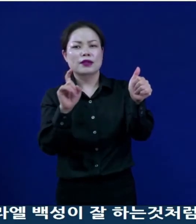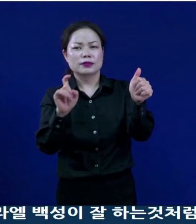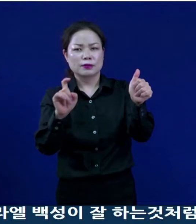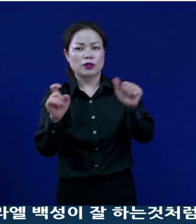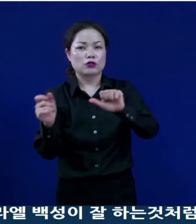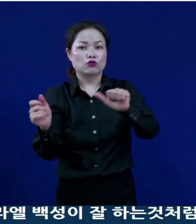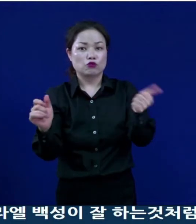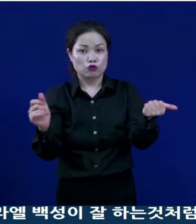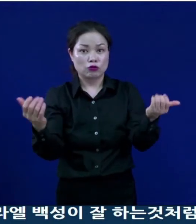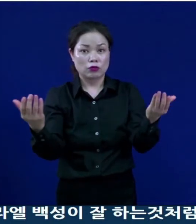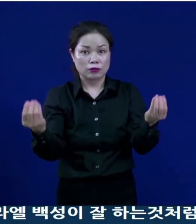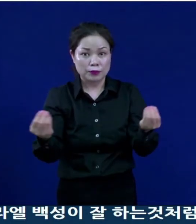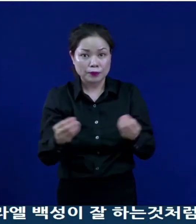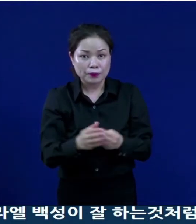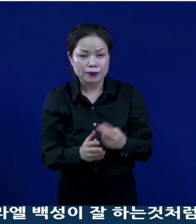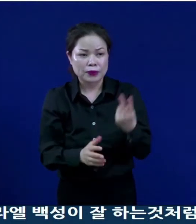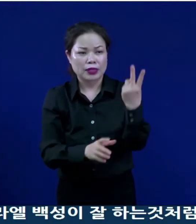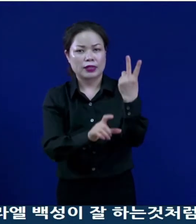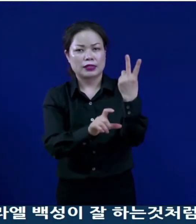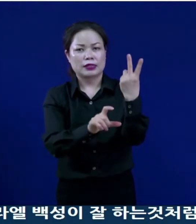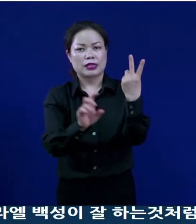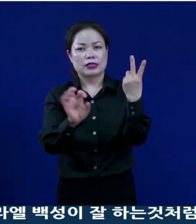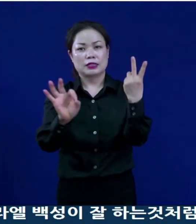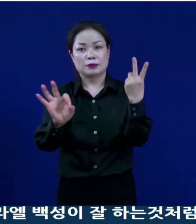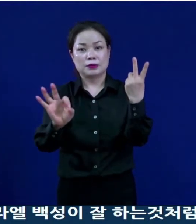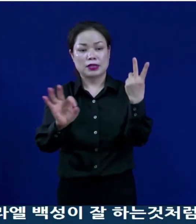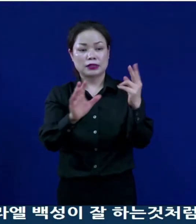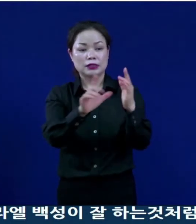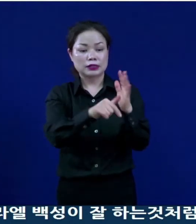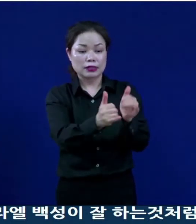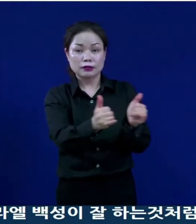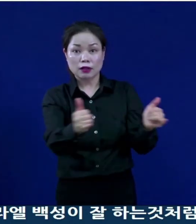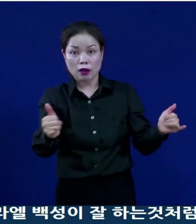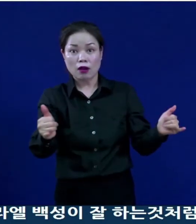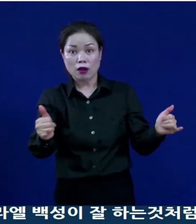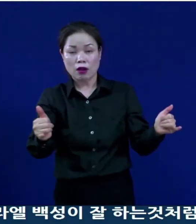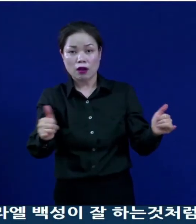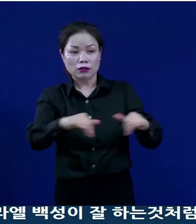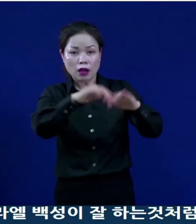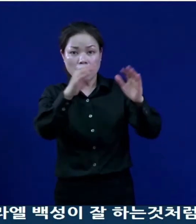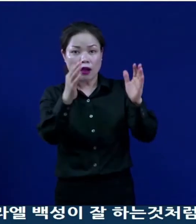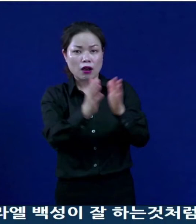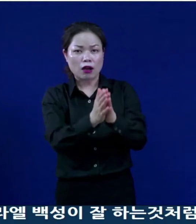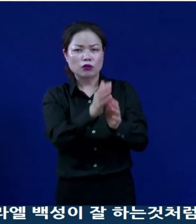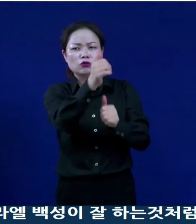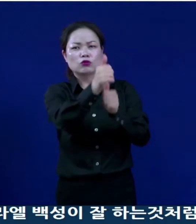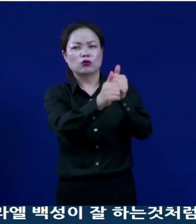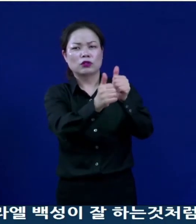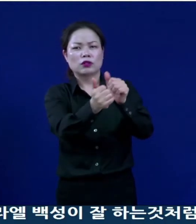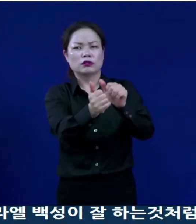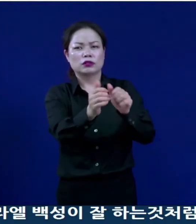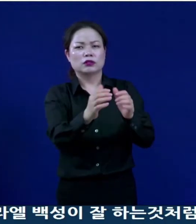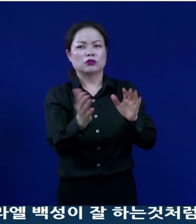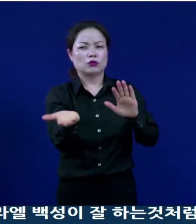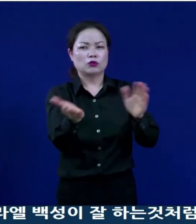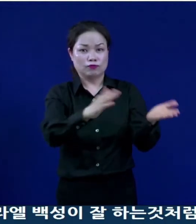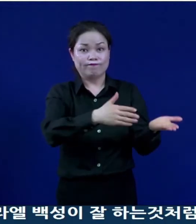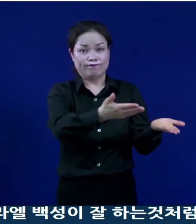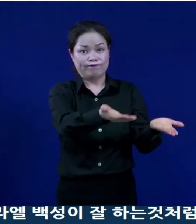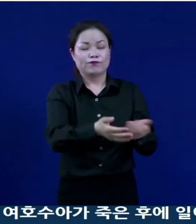알 수 있습니다. 그리고 2장 10절에 보면 그 세대의 사람들도 다 그 조상들에게로 돌아갔다고